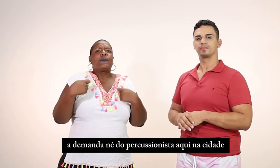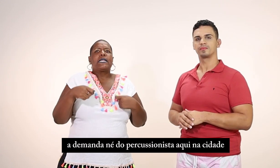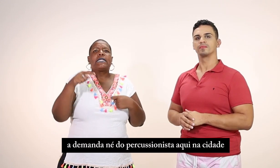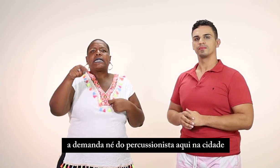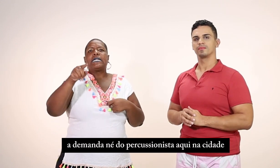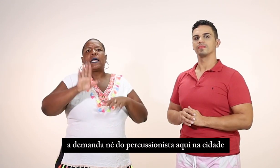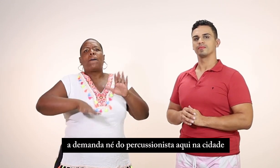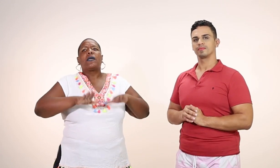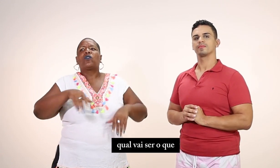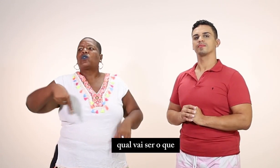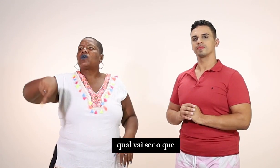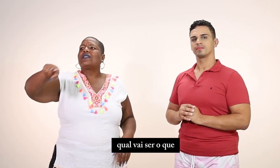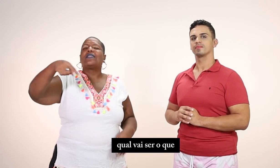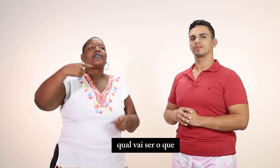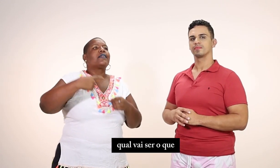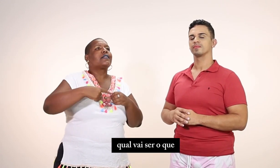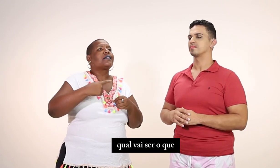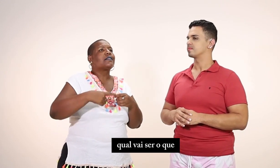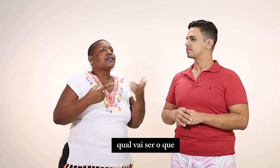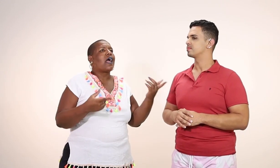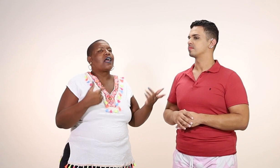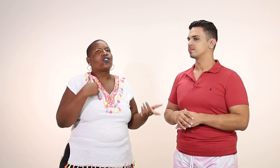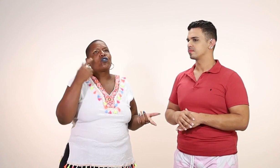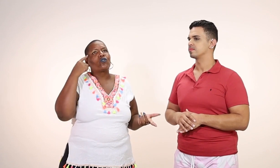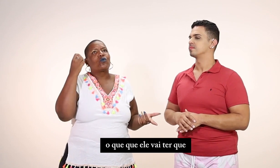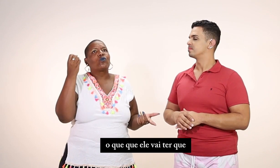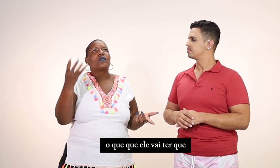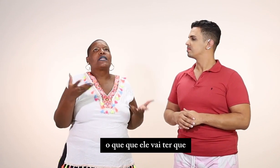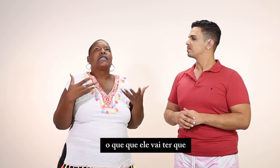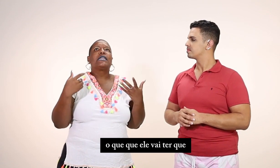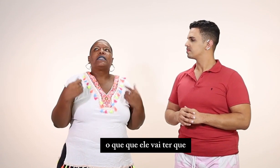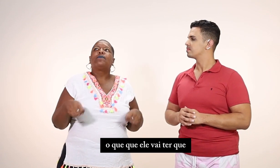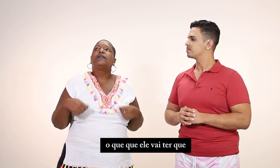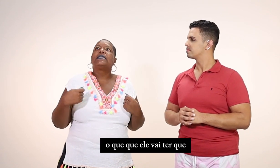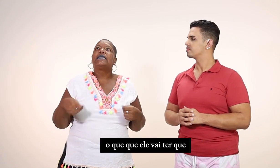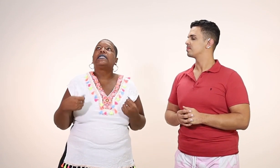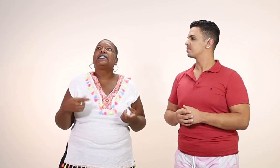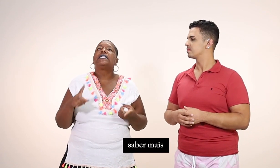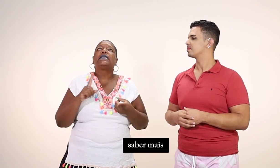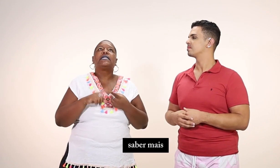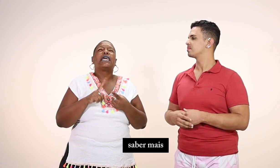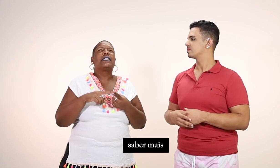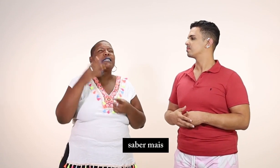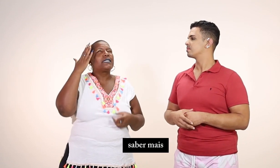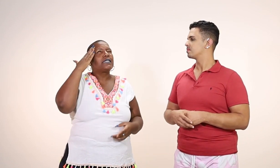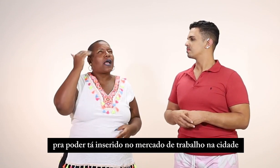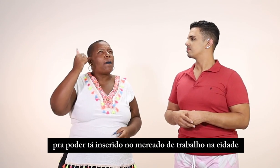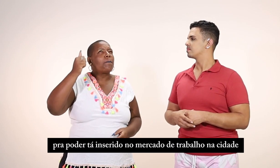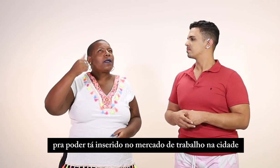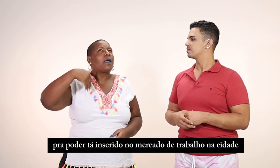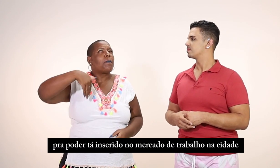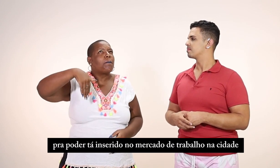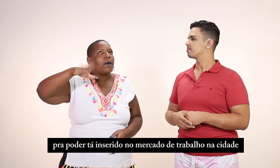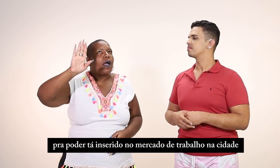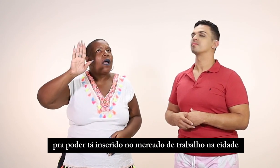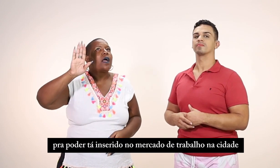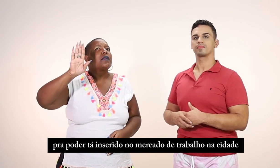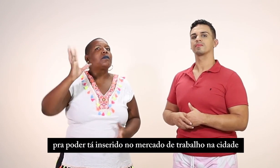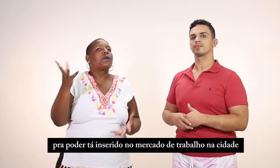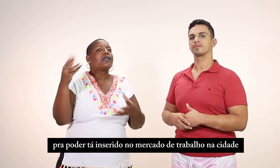na cidade? Qual vai ser, o que ele vai ter que saber mais para poder estar inserido no mercado de trabalho